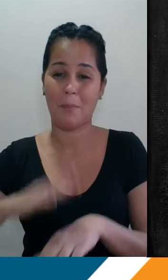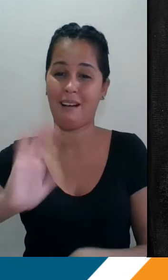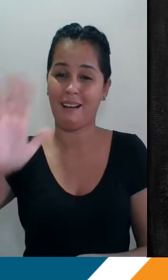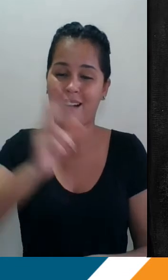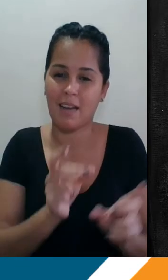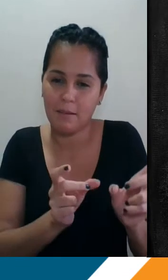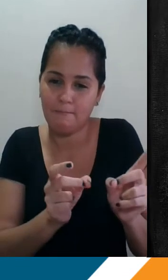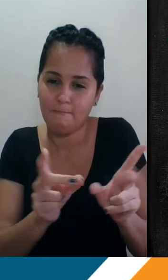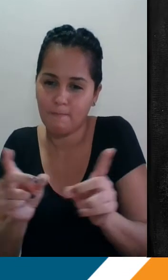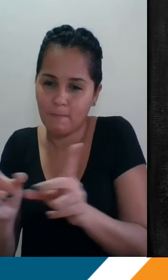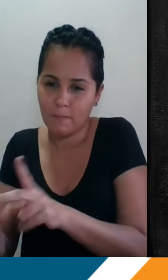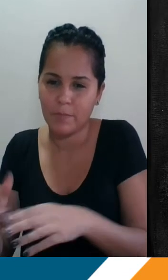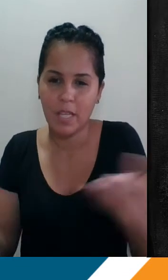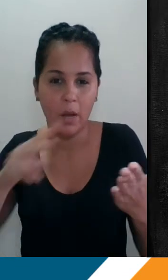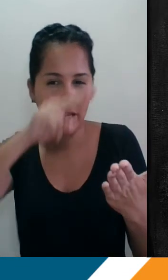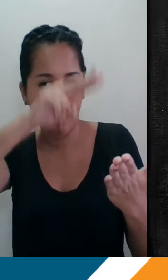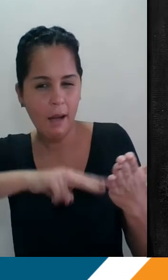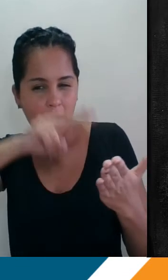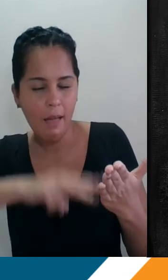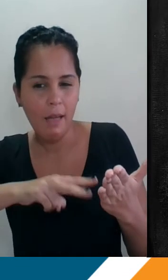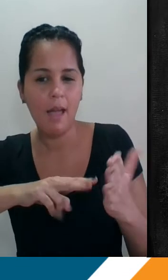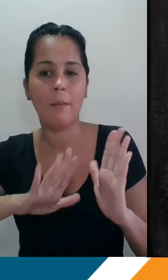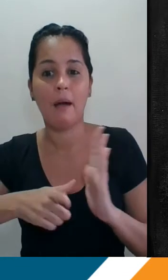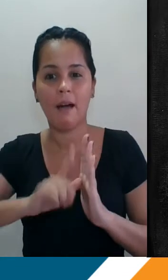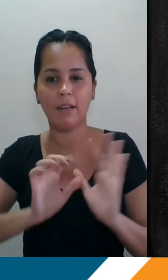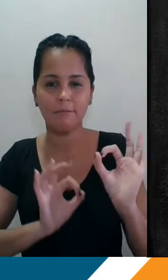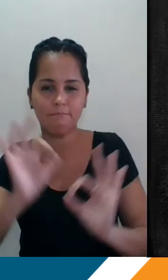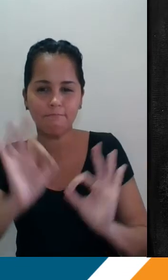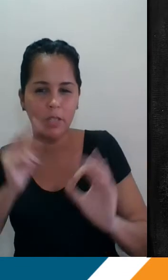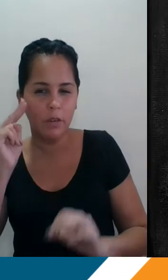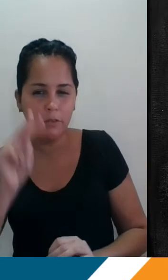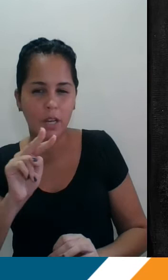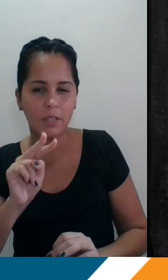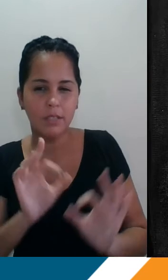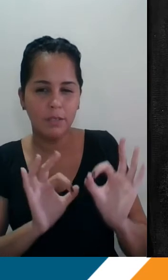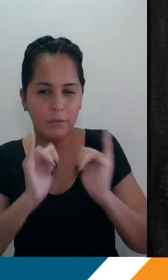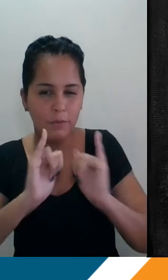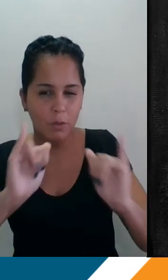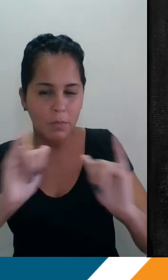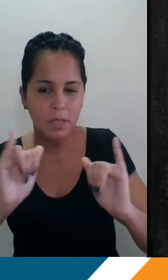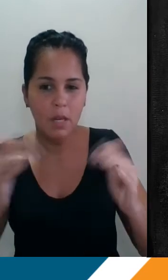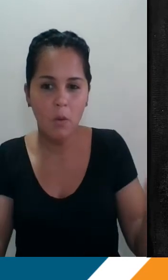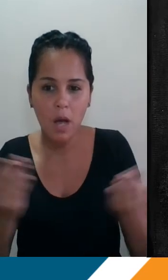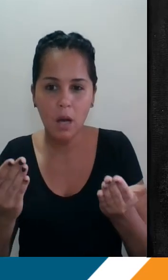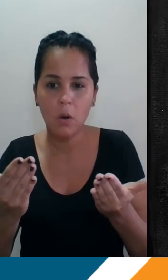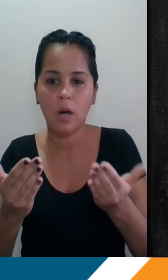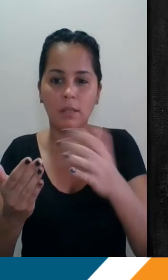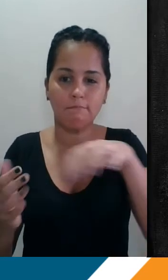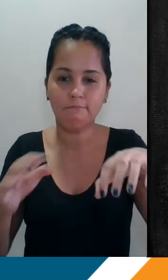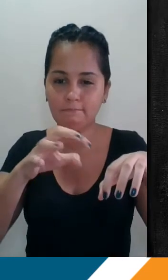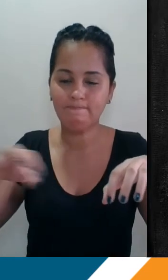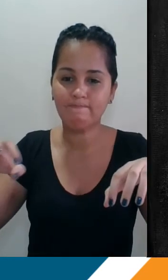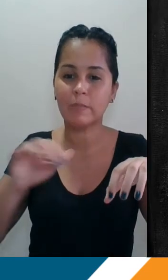uma vez que a gente lê agora o enunciado separando essas informações importantes, a próxima etapa é, de fato,